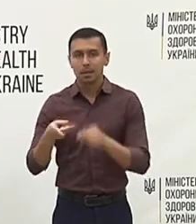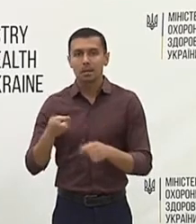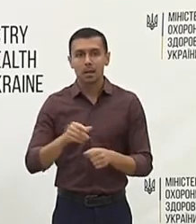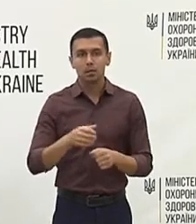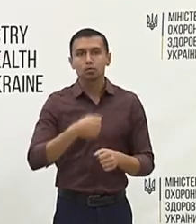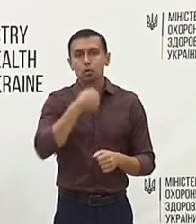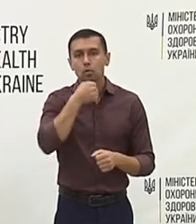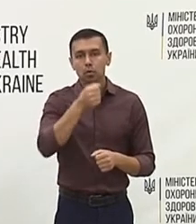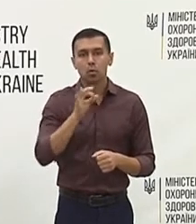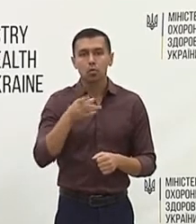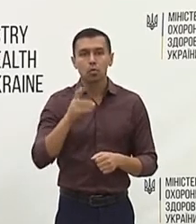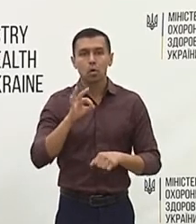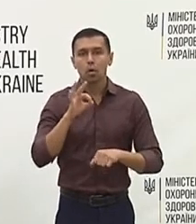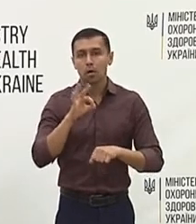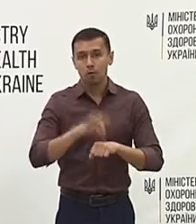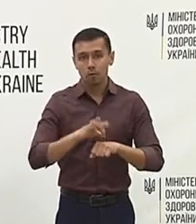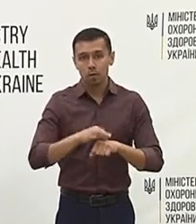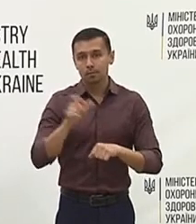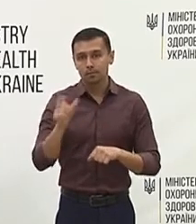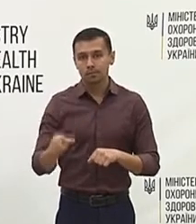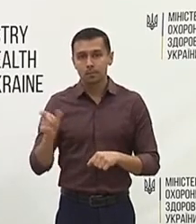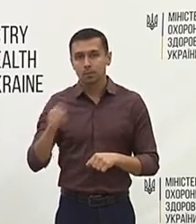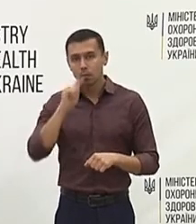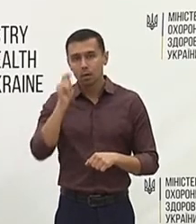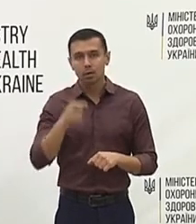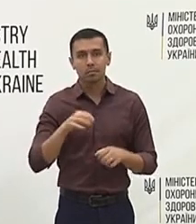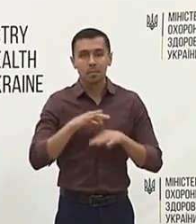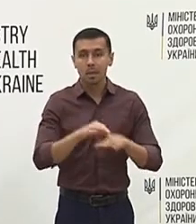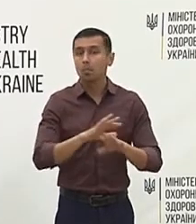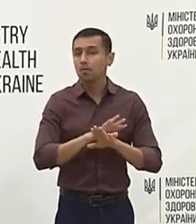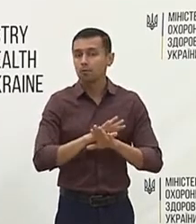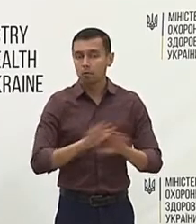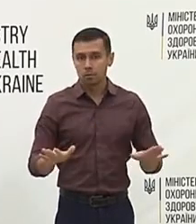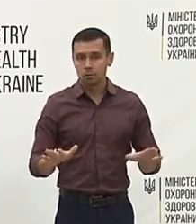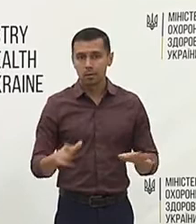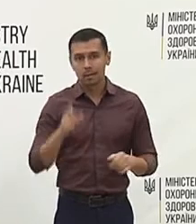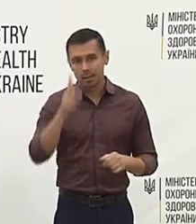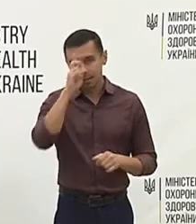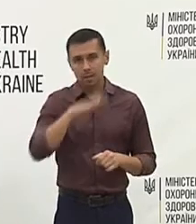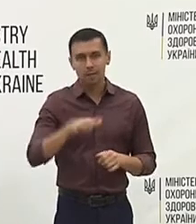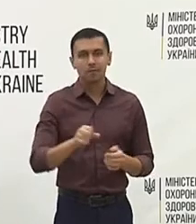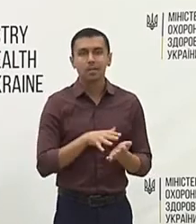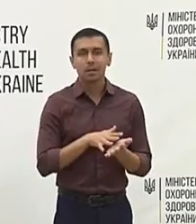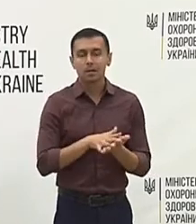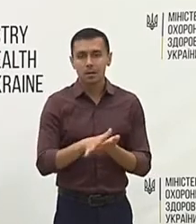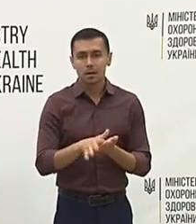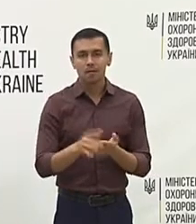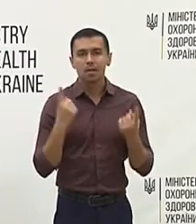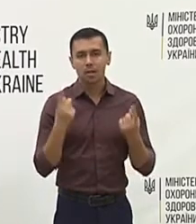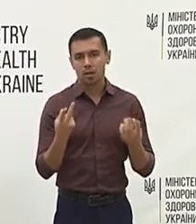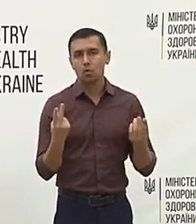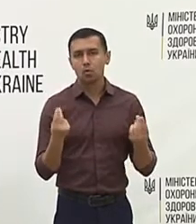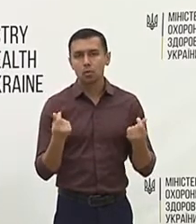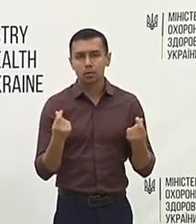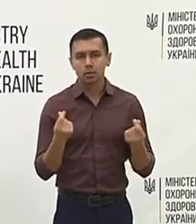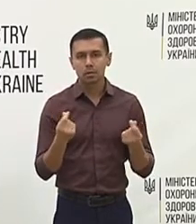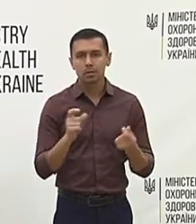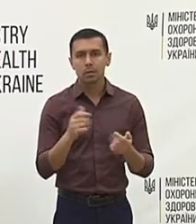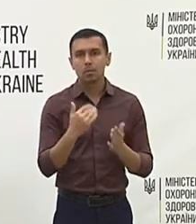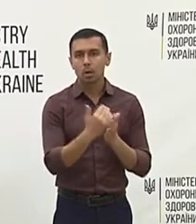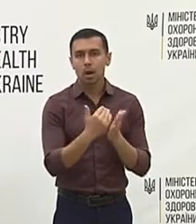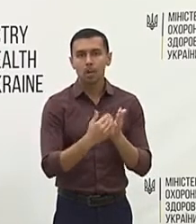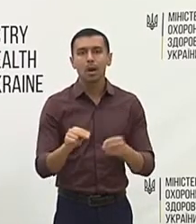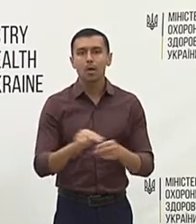для дорослих онкогематологічних хворих в Україні не проводяться. І держава витрачає великі кошти з